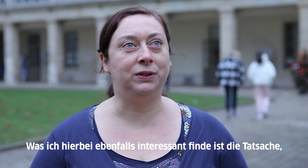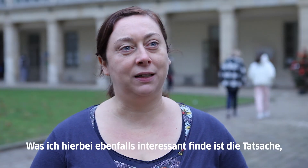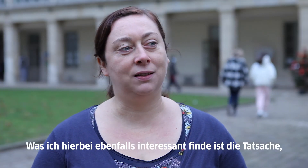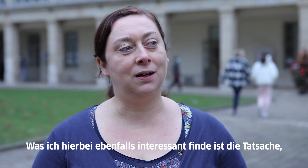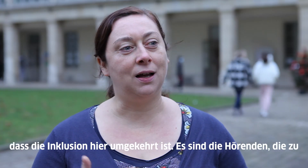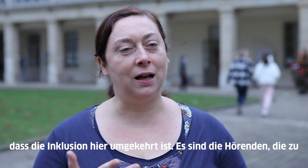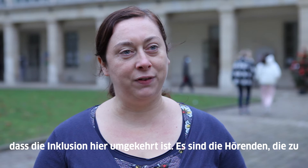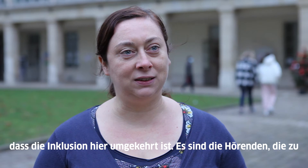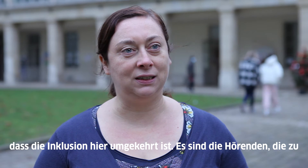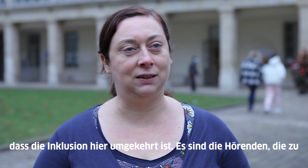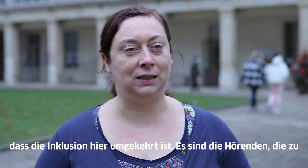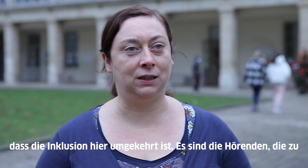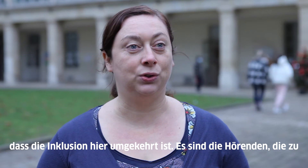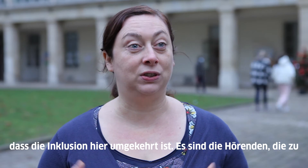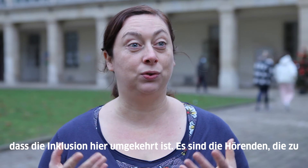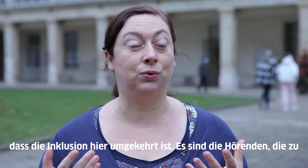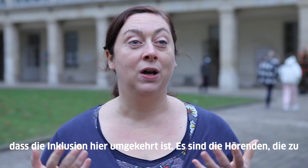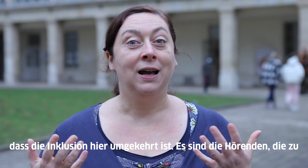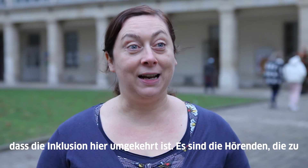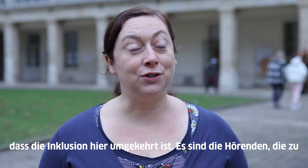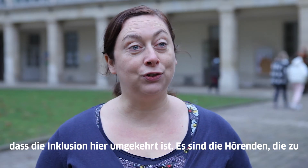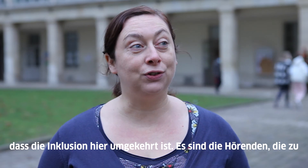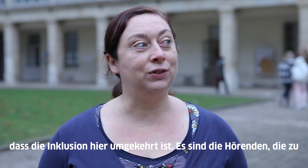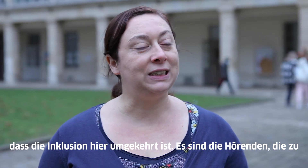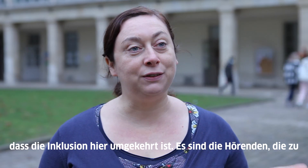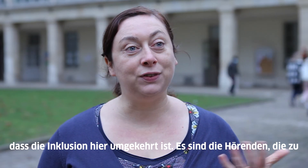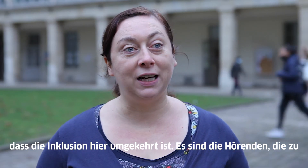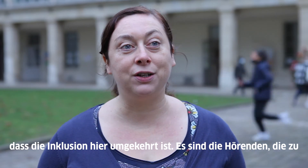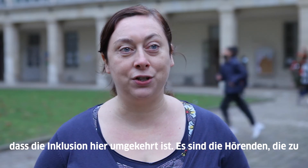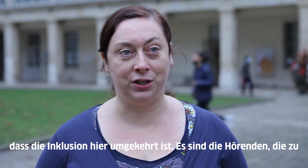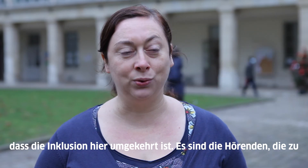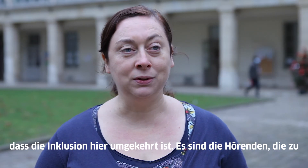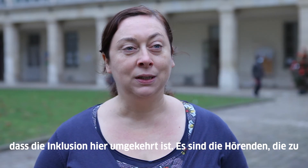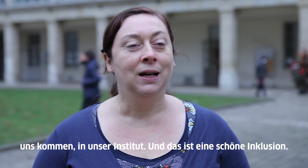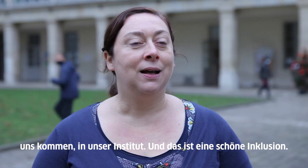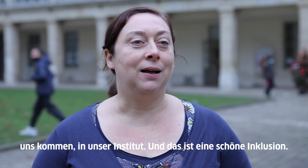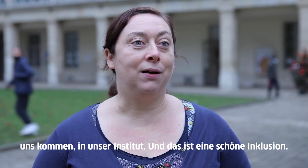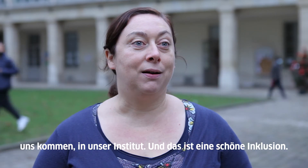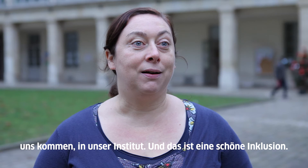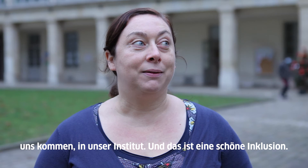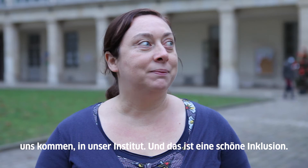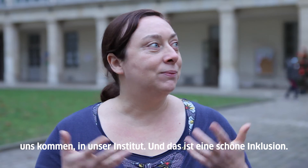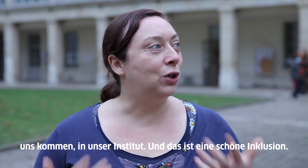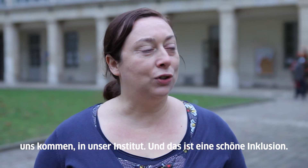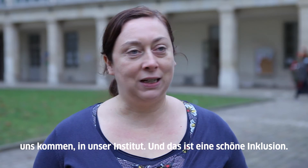peut-être inversée, c'est-à-dire que ce sont les entendants qui viennent chez nous, dans notre